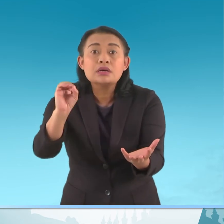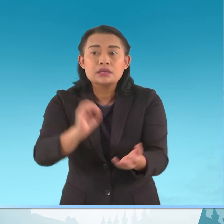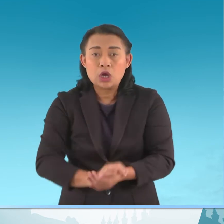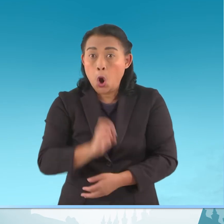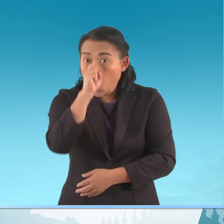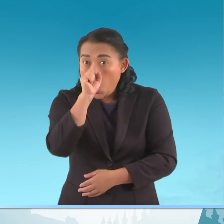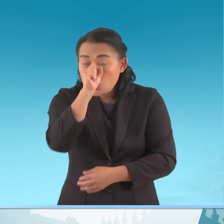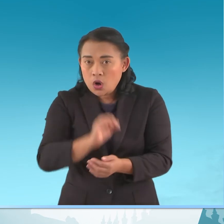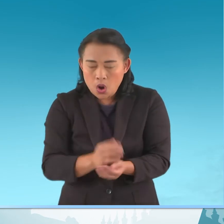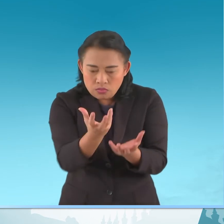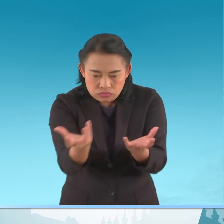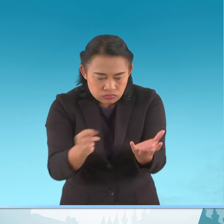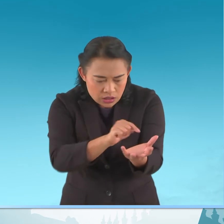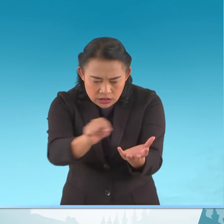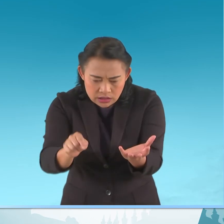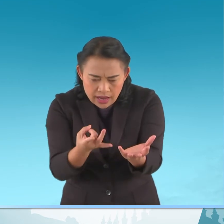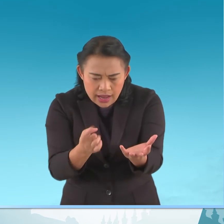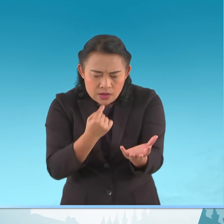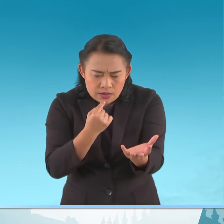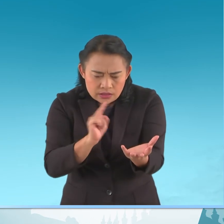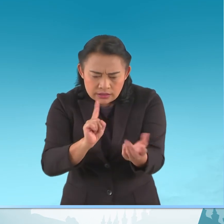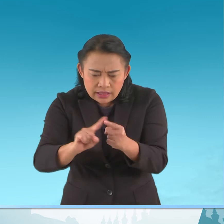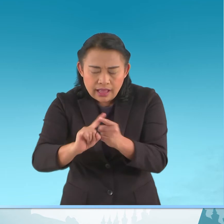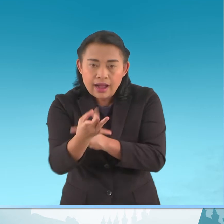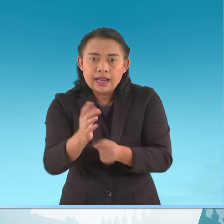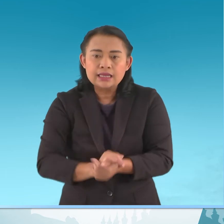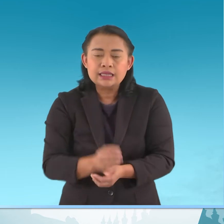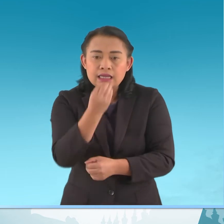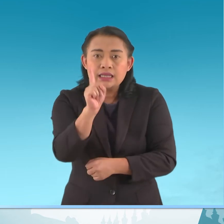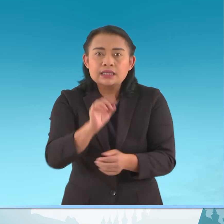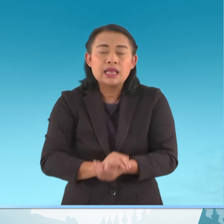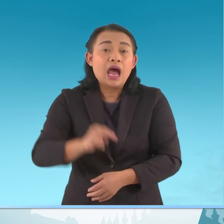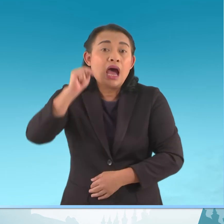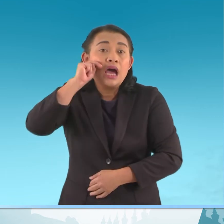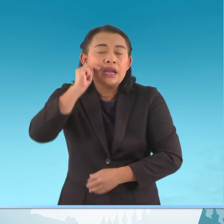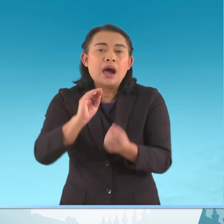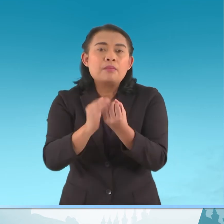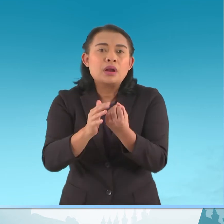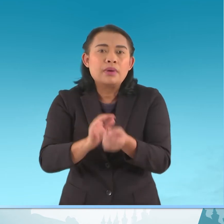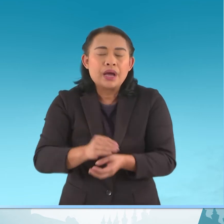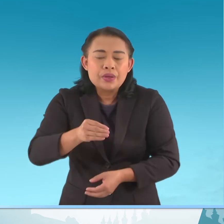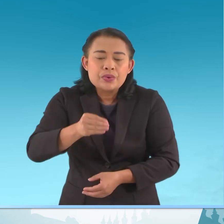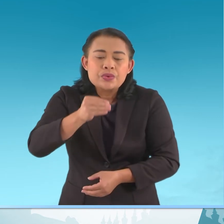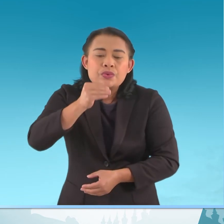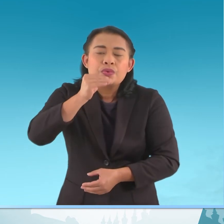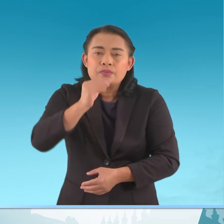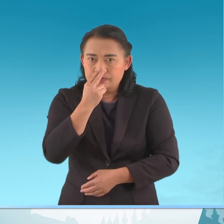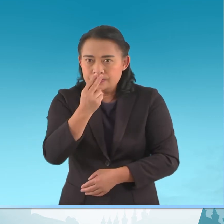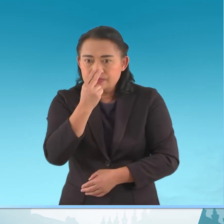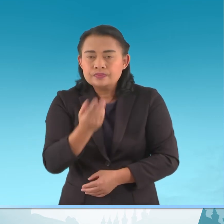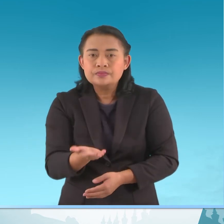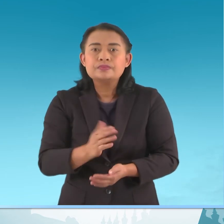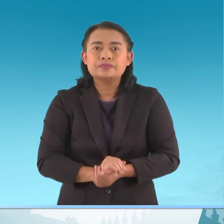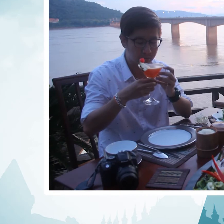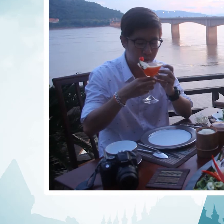เหล่านี้มาก่อนเลยเดี๋ยวลองดูว่าแต่ลาเมนูรสชาติจะเป็นยังไงบ้างนะครับทานกับน้ำพันชั้นนะฮะเพิ่มความสดชื่นว่า